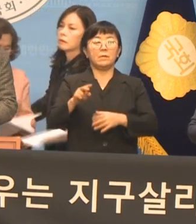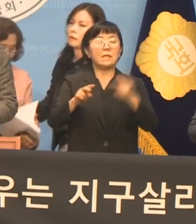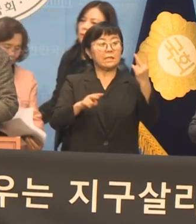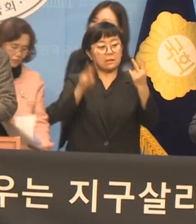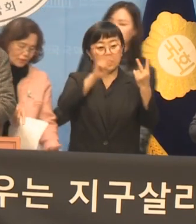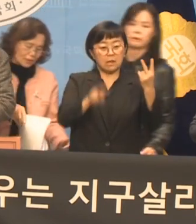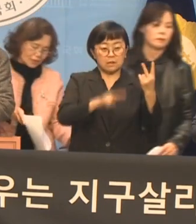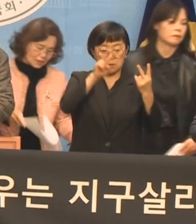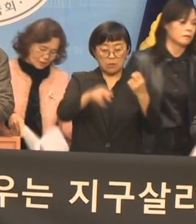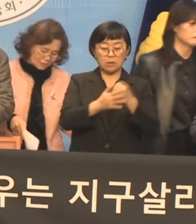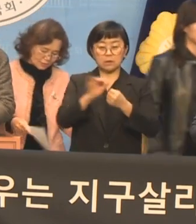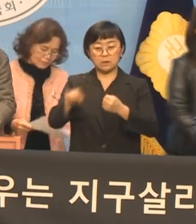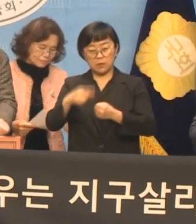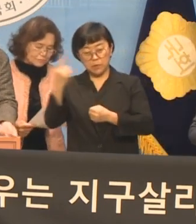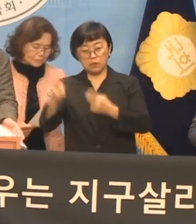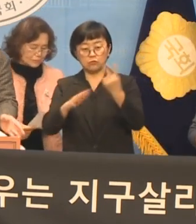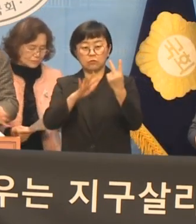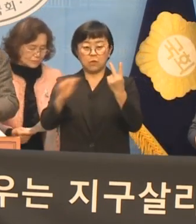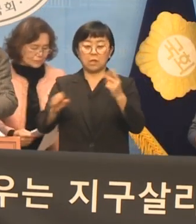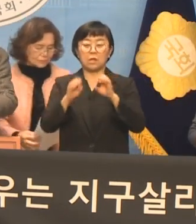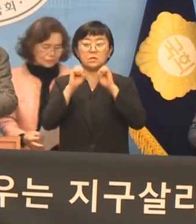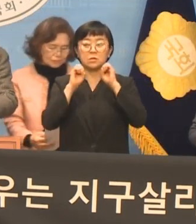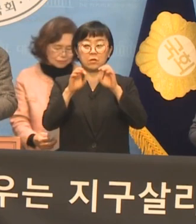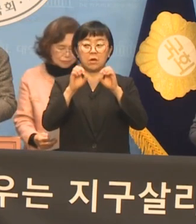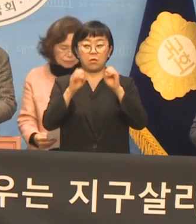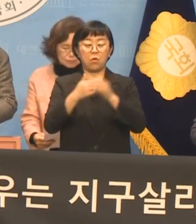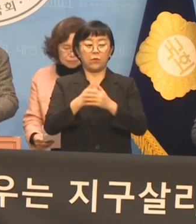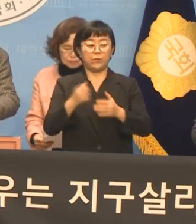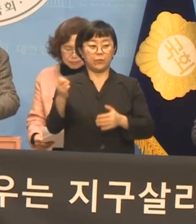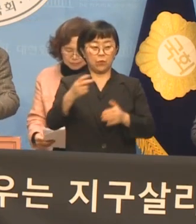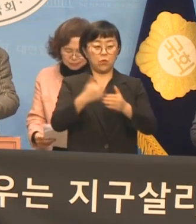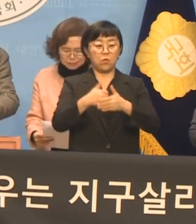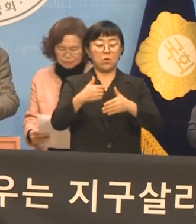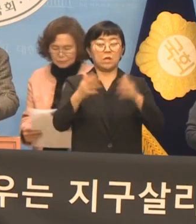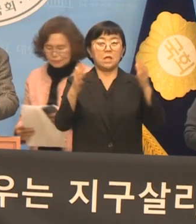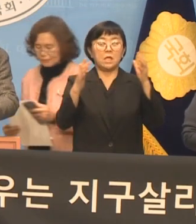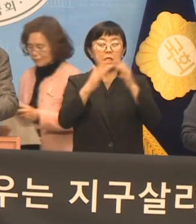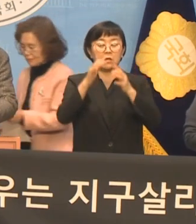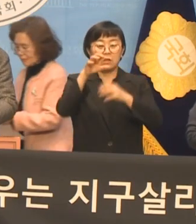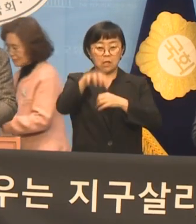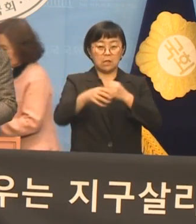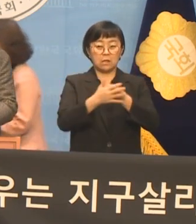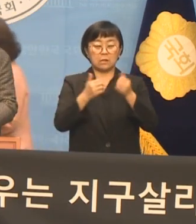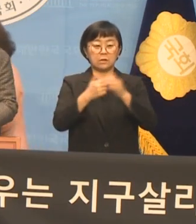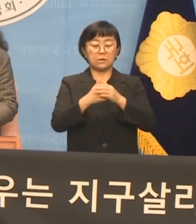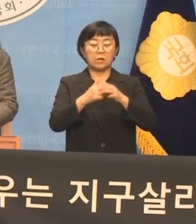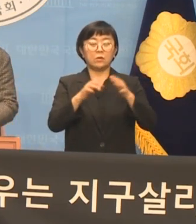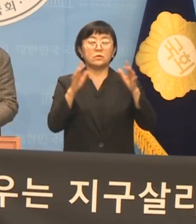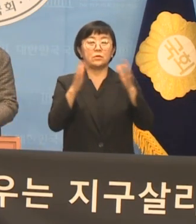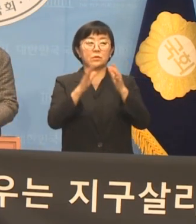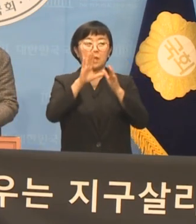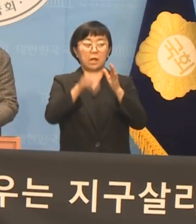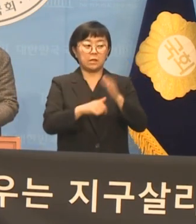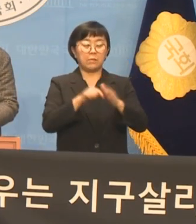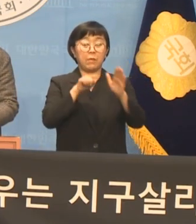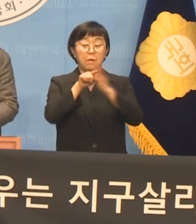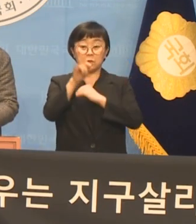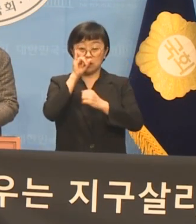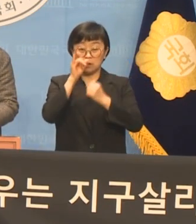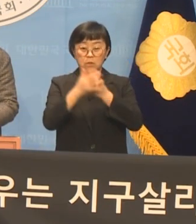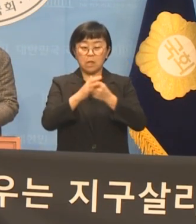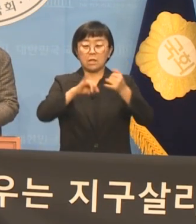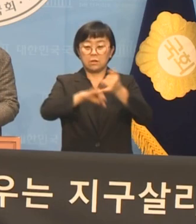내고 그 다음날 두 명에게 저하고 가상공간 현판에 걸고 접속 때마다 방문을 해주는